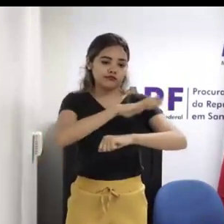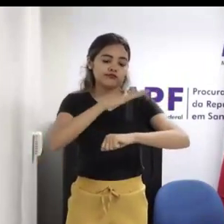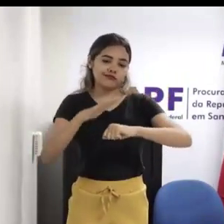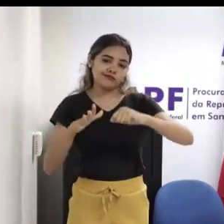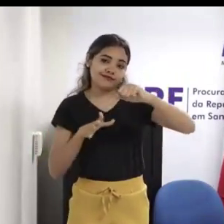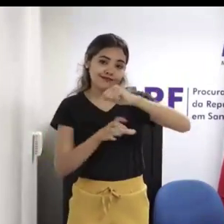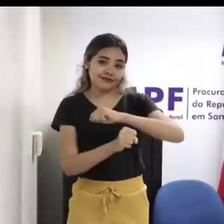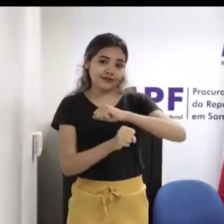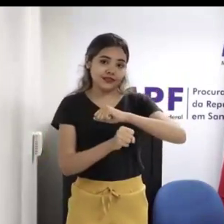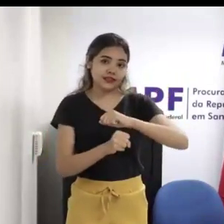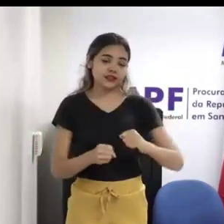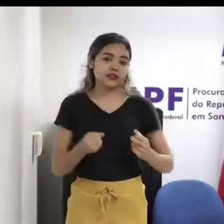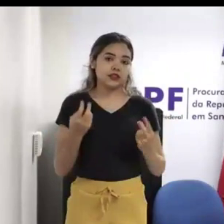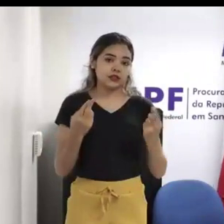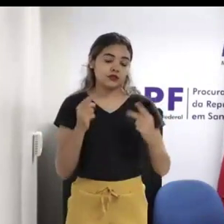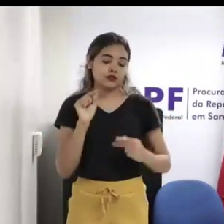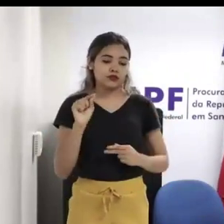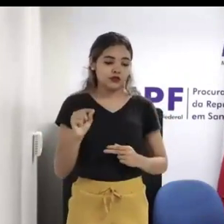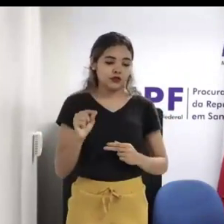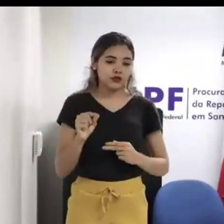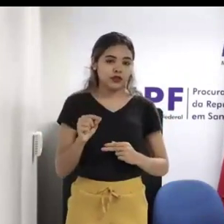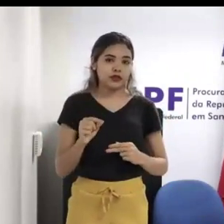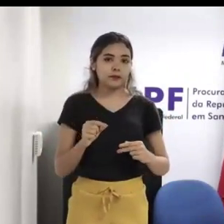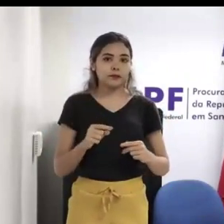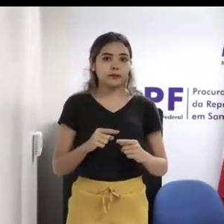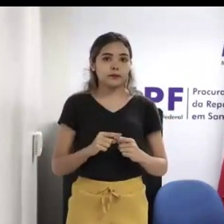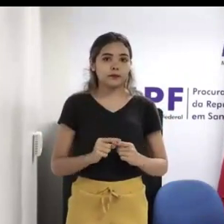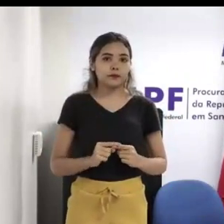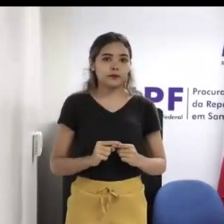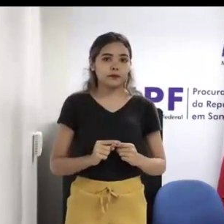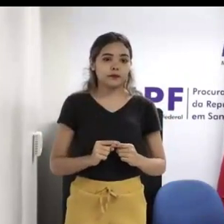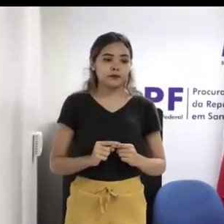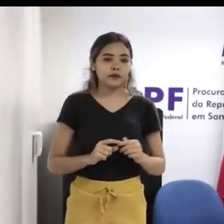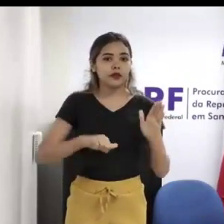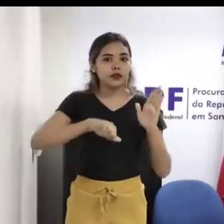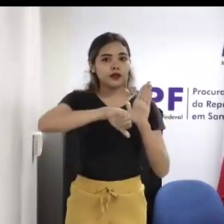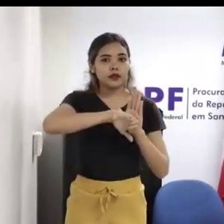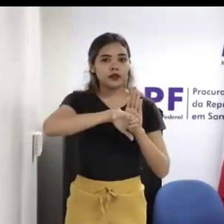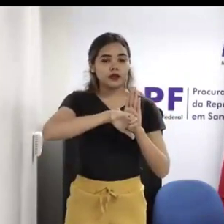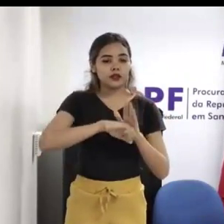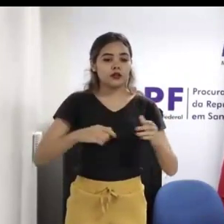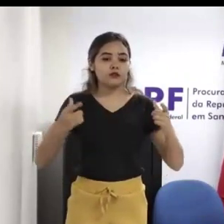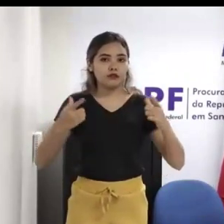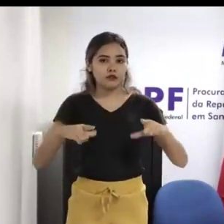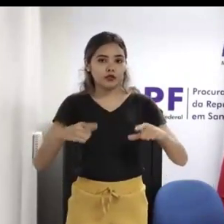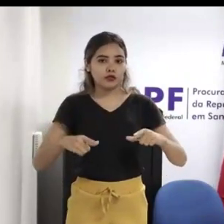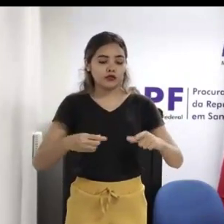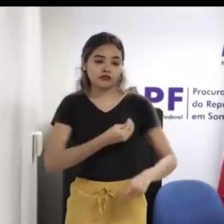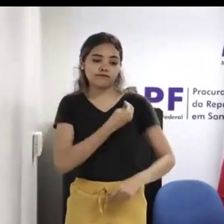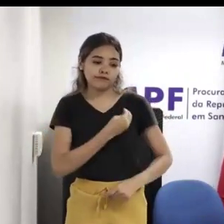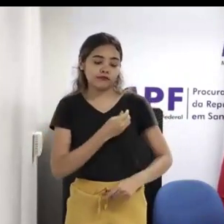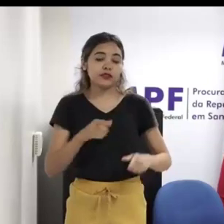violação de direitos fundamentais tanto no mundo real quanto no ambiente virtual com o avanço da